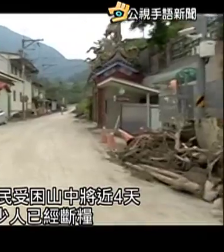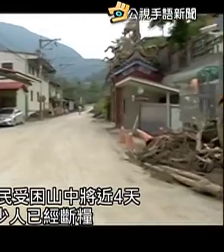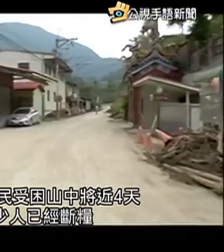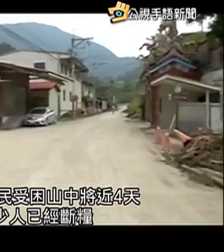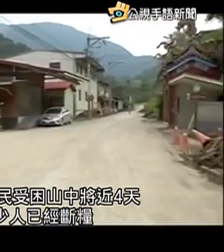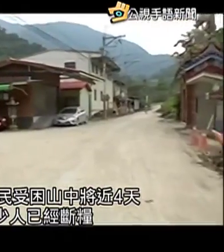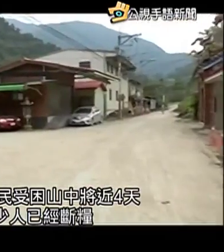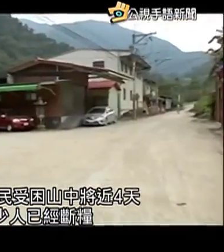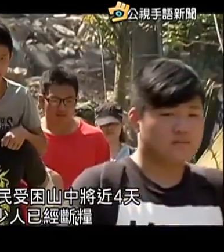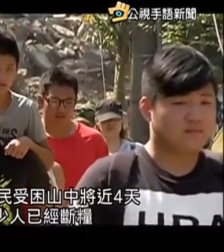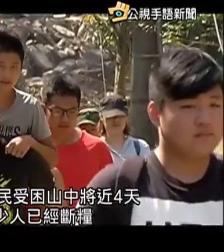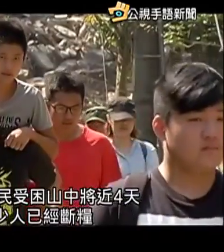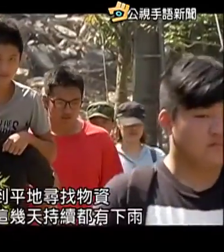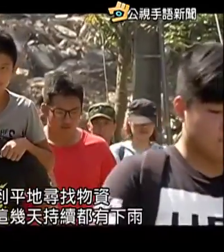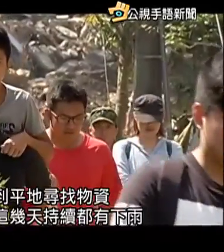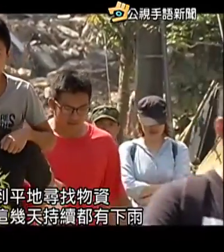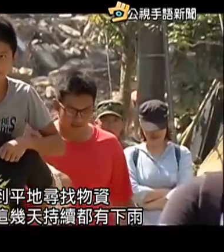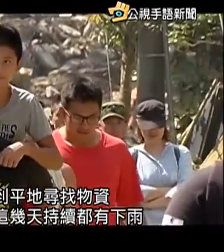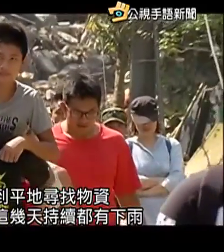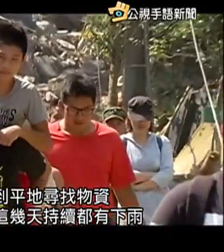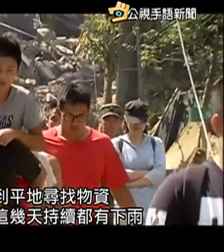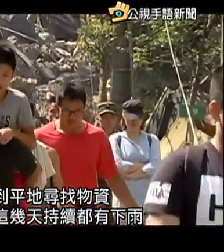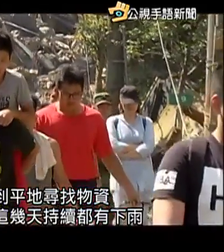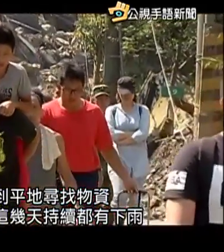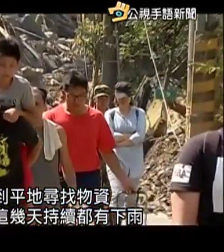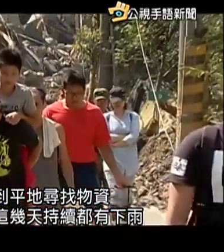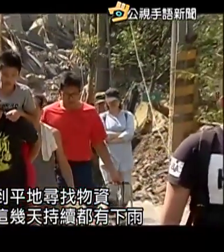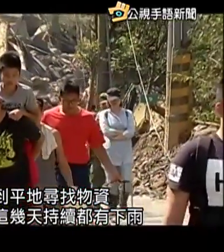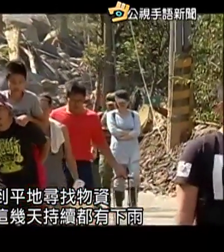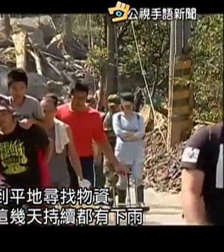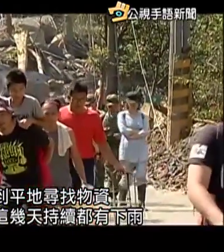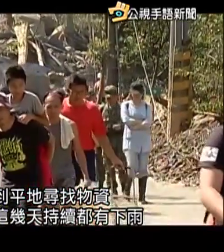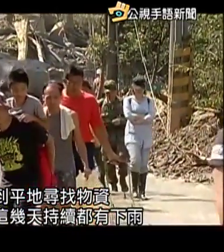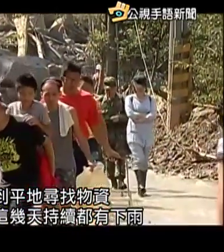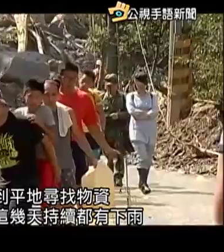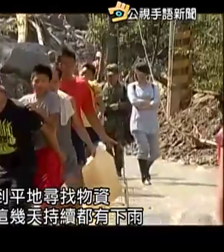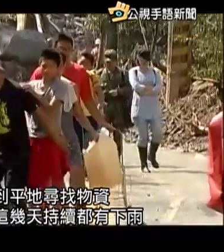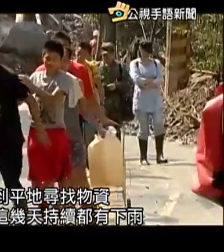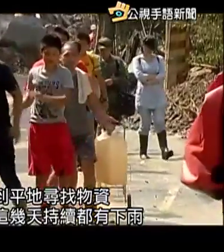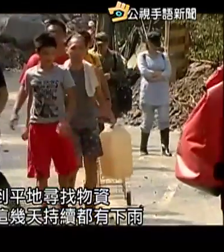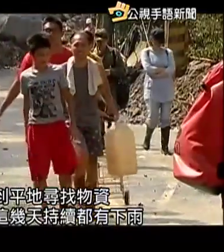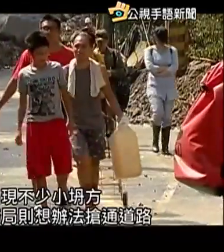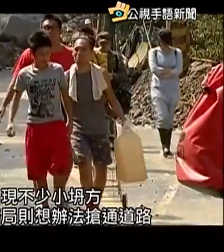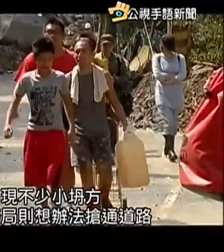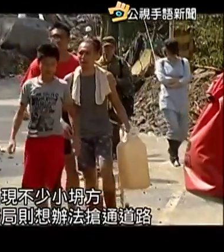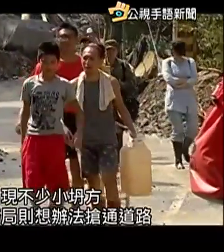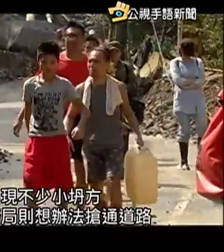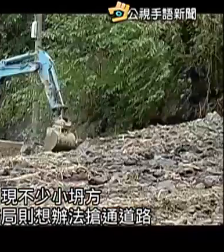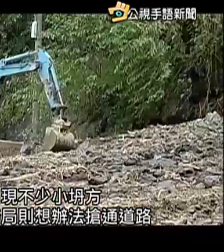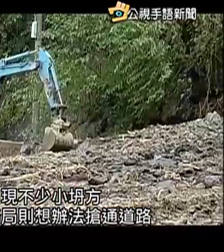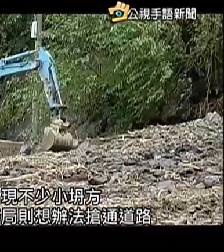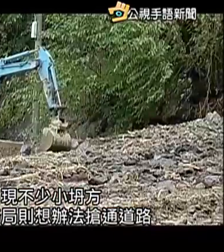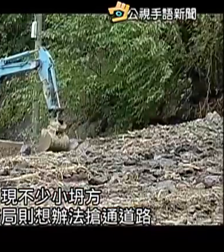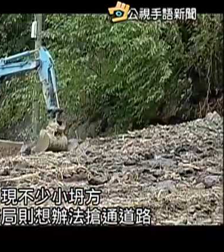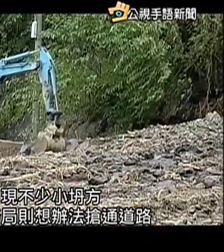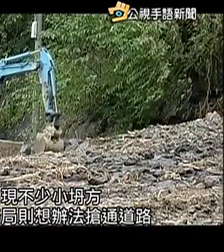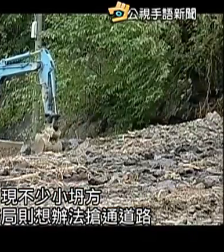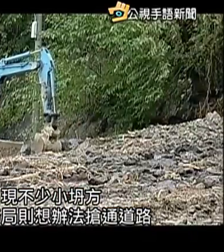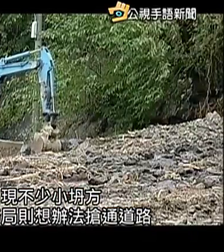人已经断粮，急着到平地寻找物资。不过乌来这几天持续都在下雨，又出现不少小摊方，新北市公务局则在想办